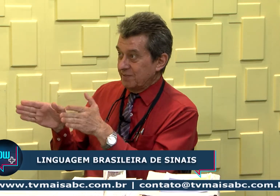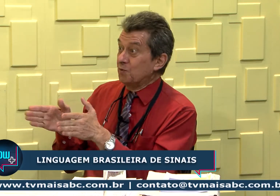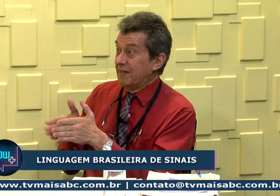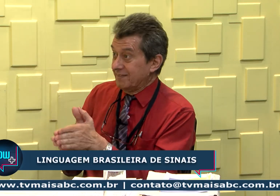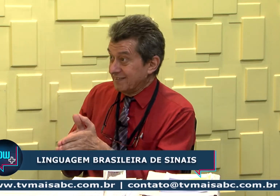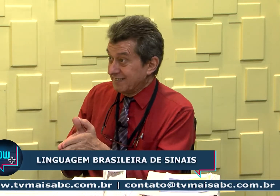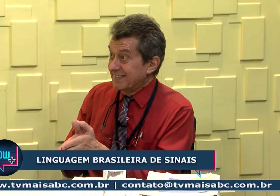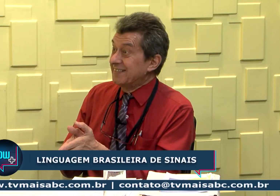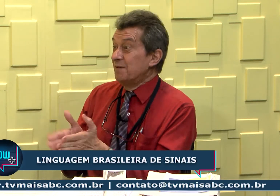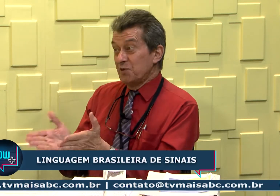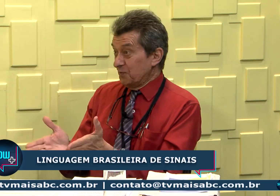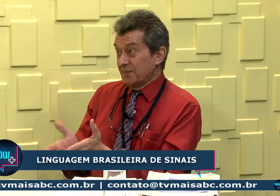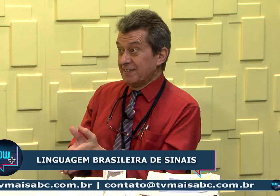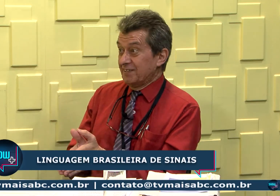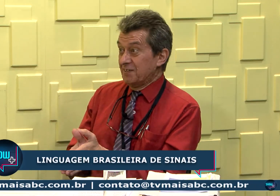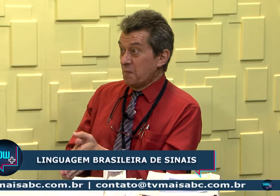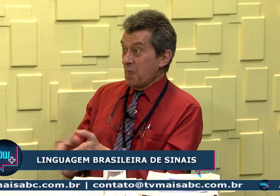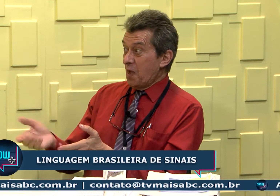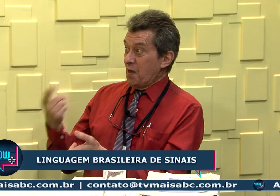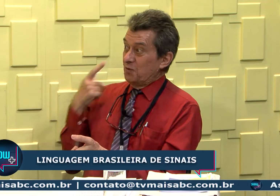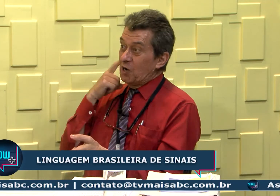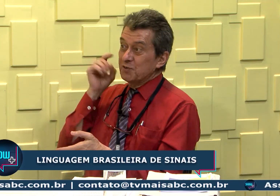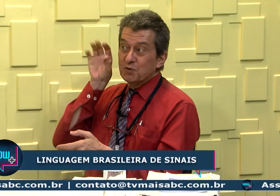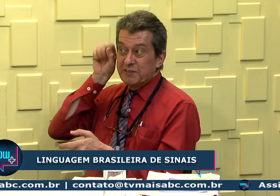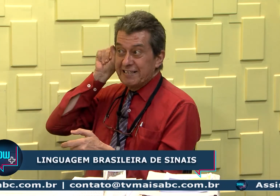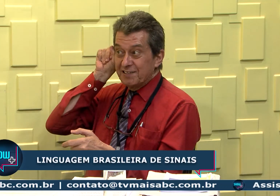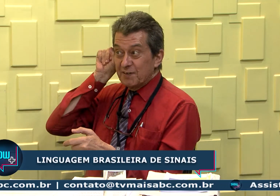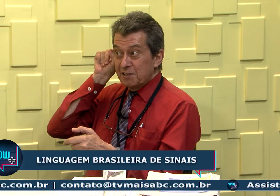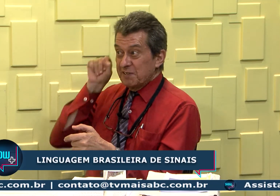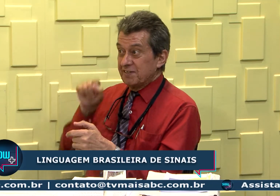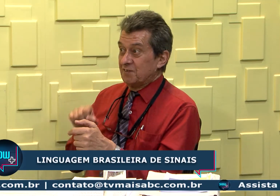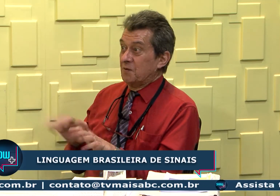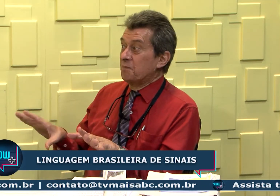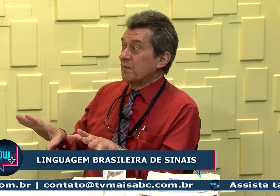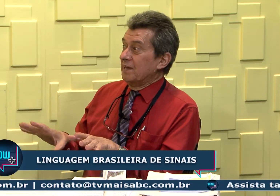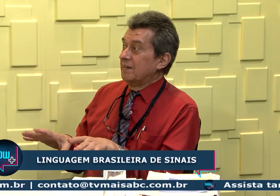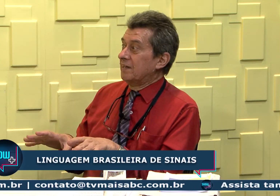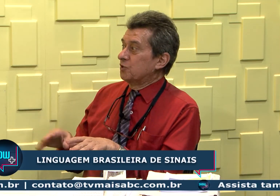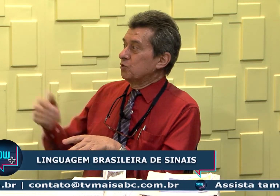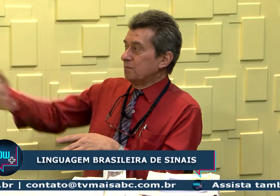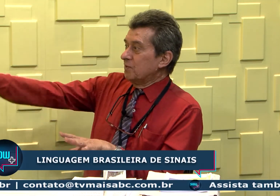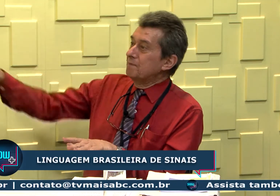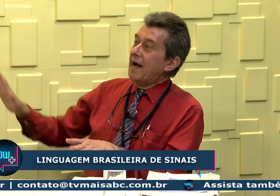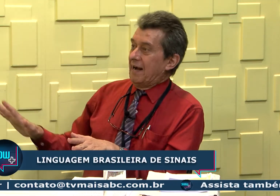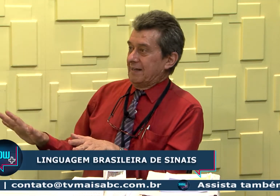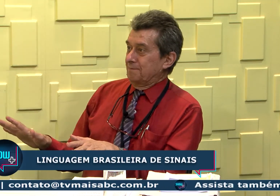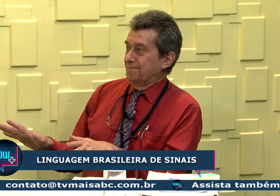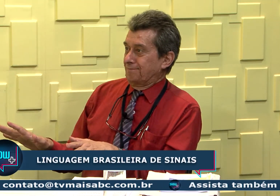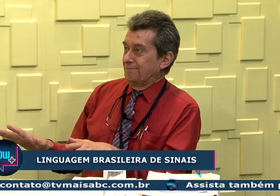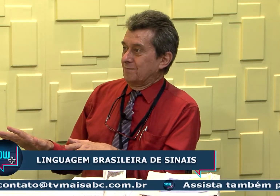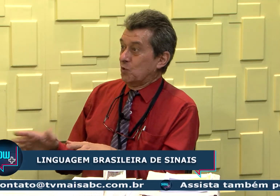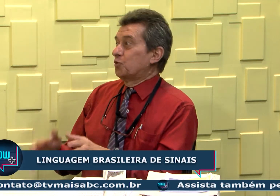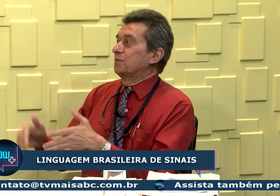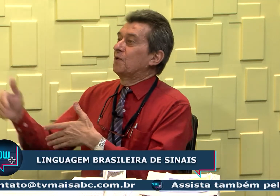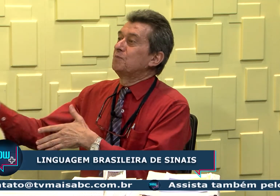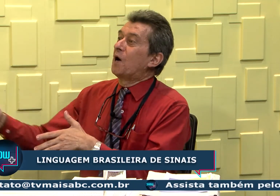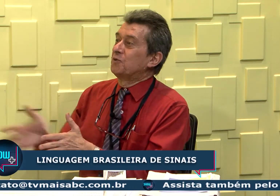de fora é muito importante nós ouvintes falando assim ó acho pau da barraca o football do balde